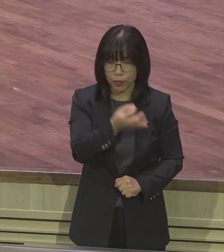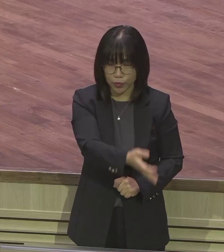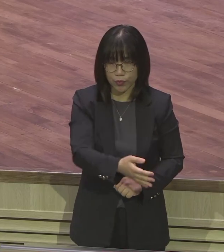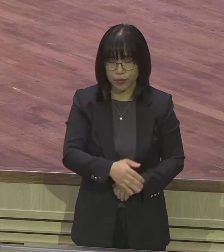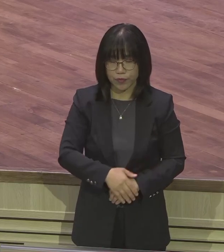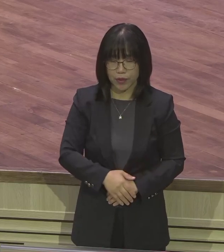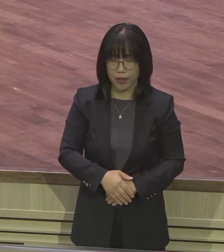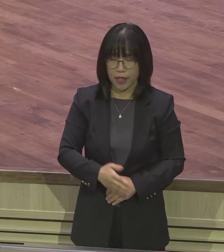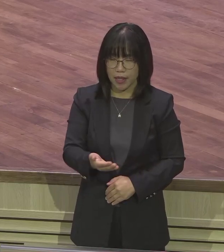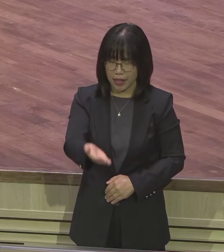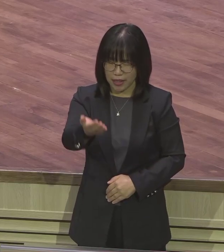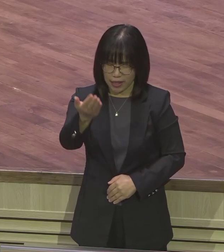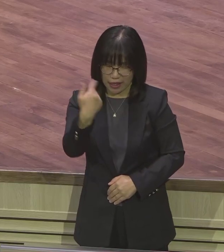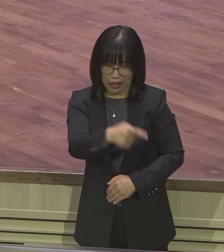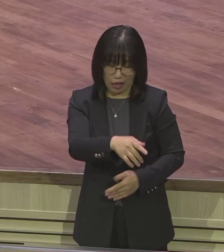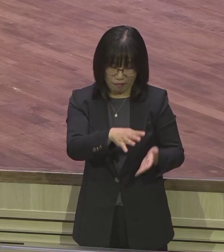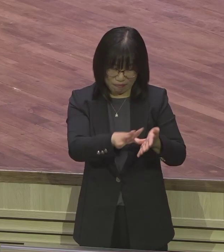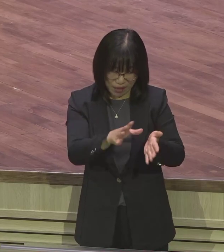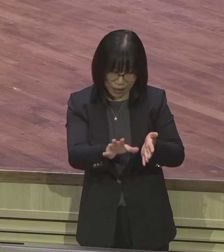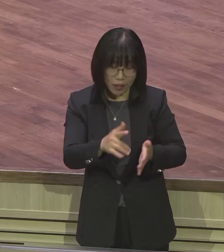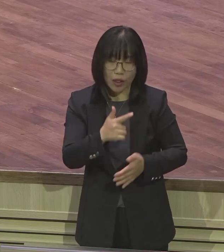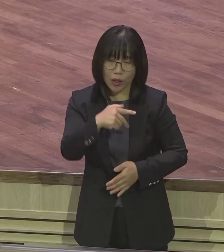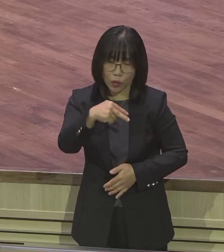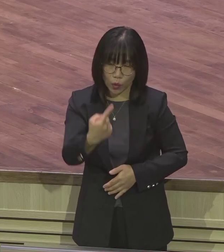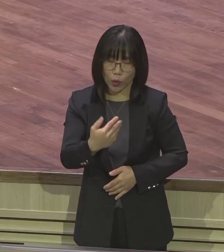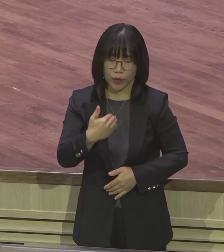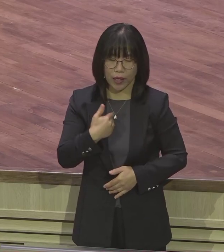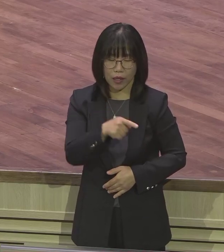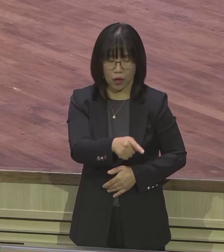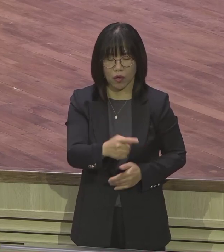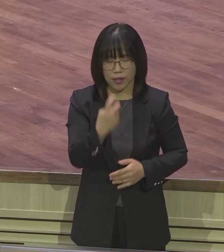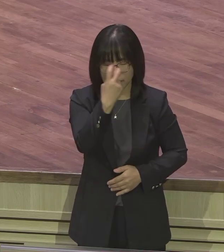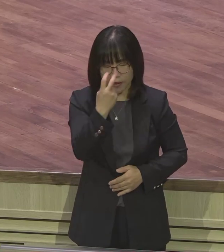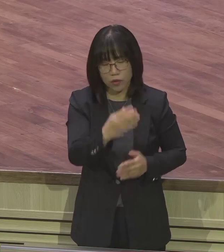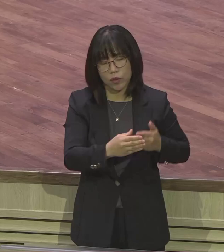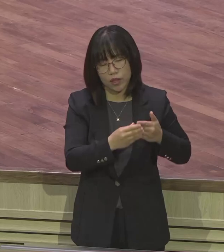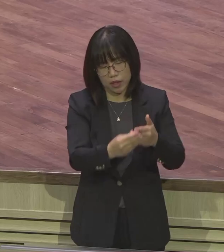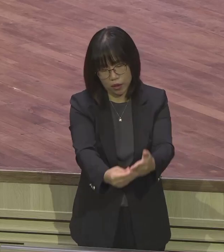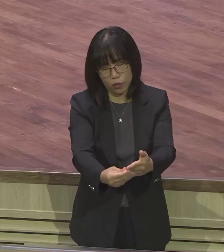그때도 내가 너와 함께하며 너를 지키고 인도하지 않았느냐.